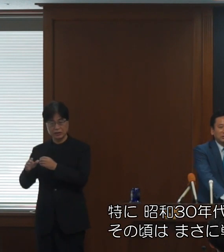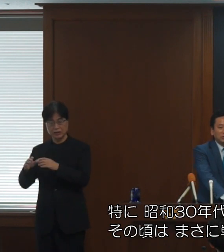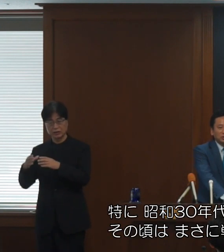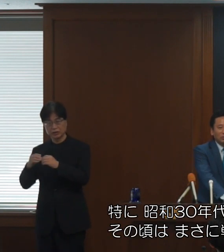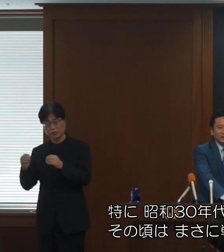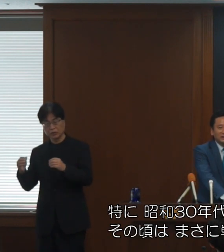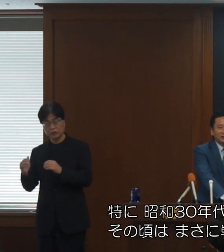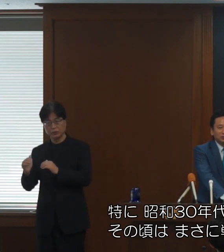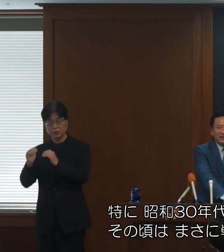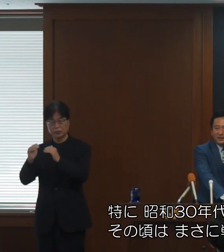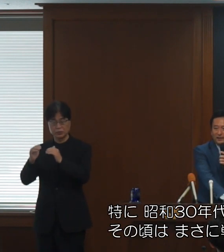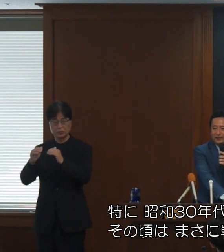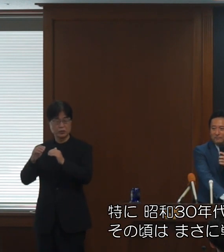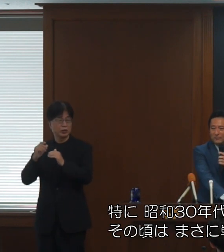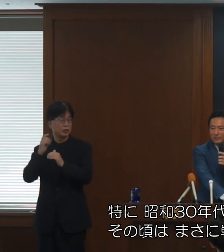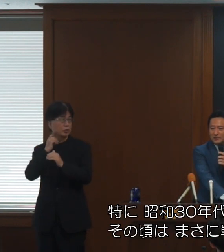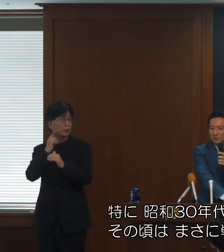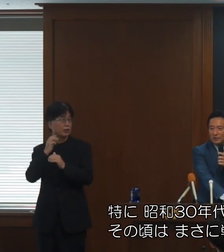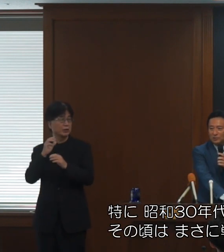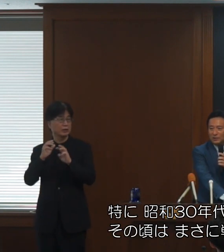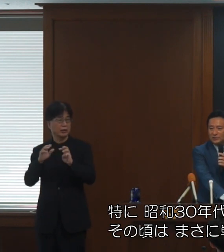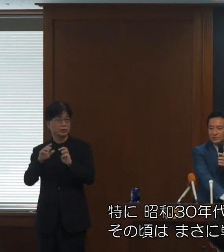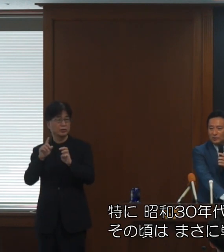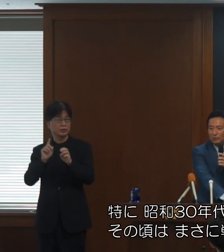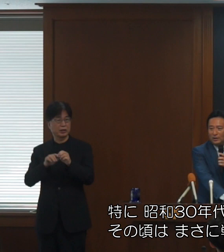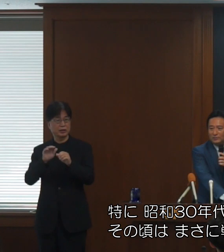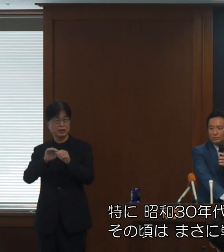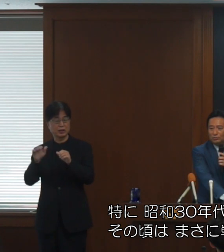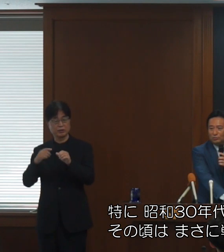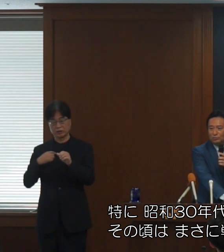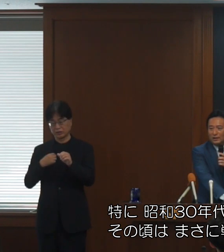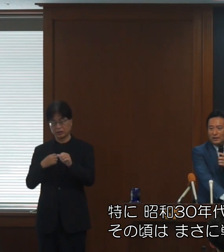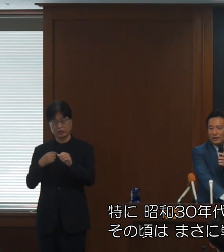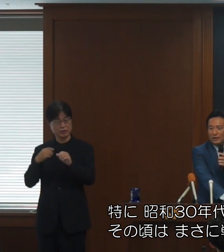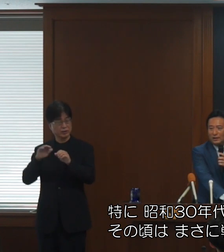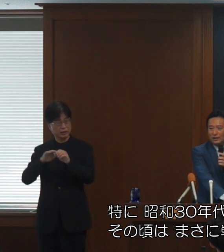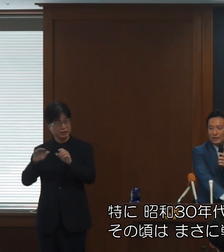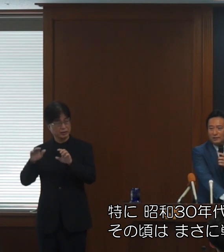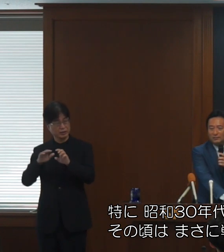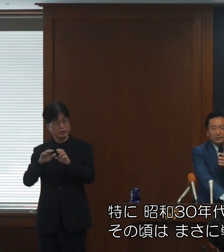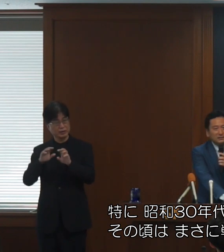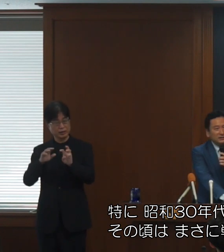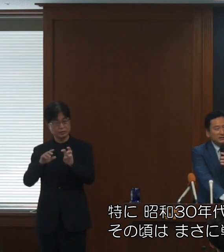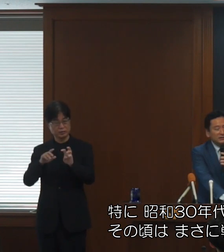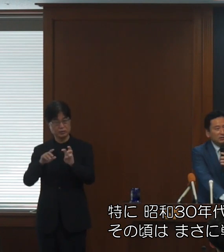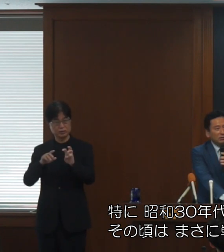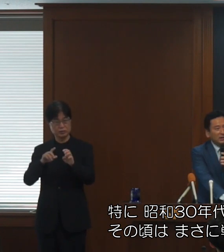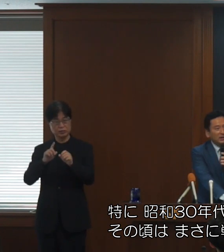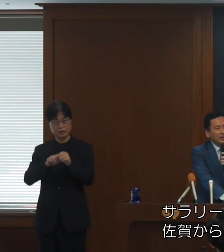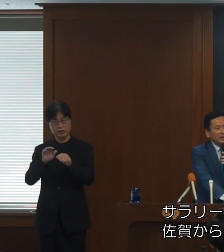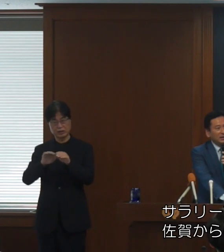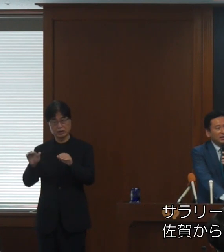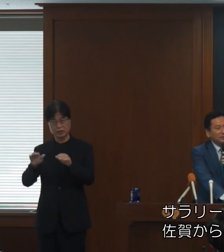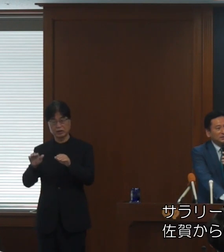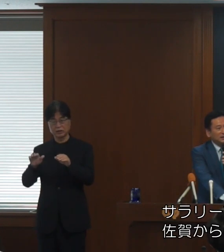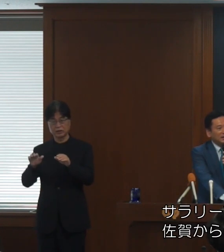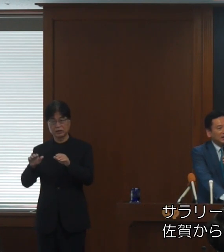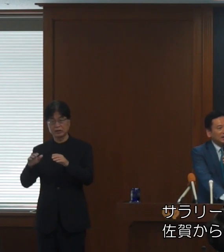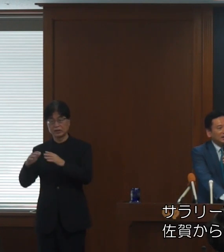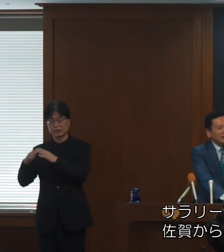特に昭和30年代私が生まれる前ですけどその頃はまさに戦後から